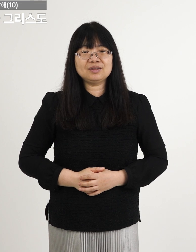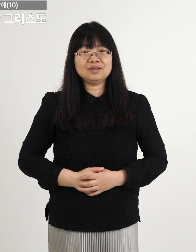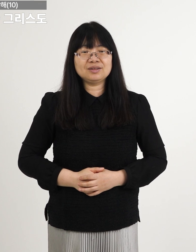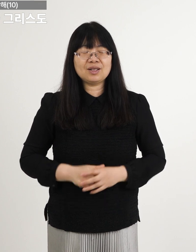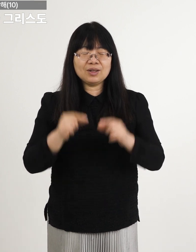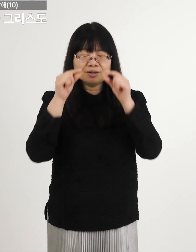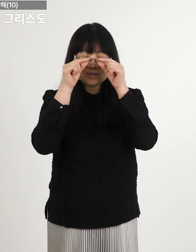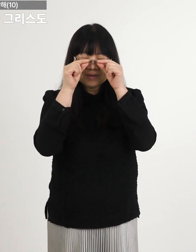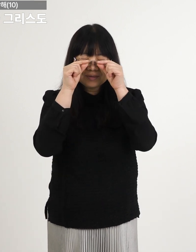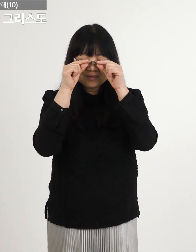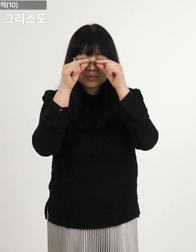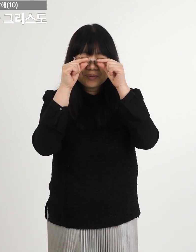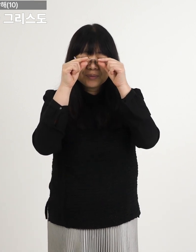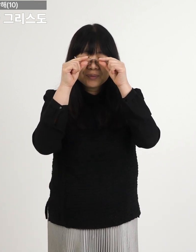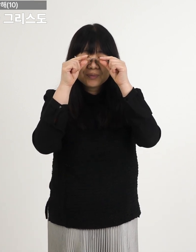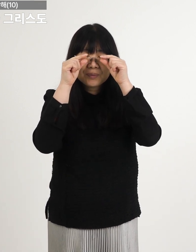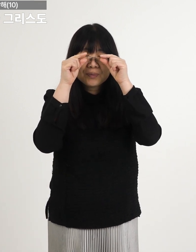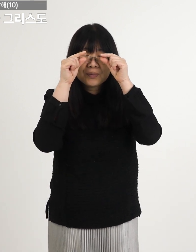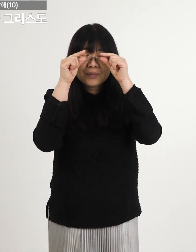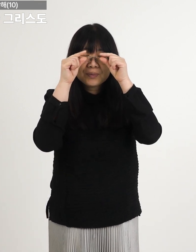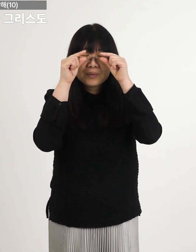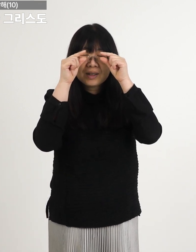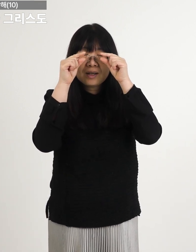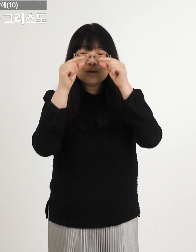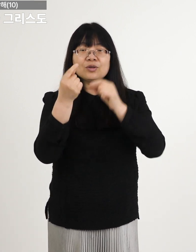열어지기 시작해요.